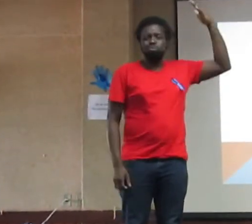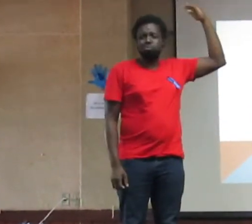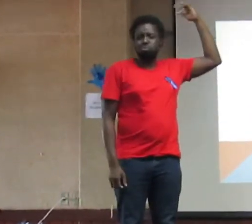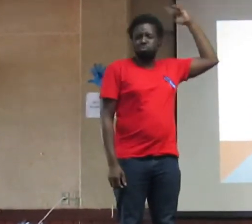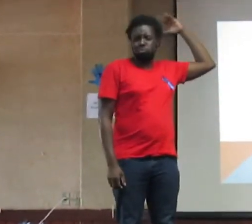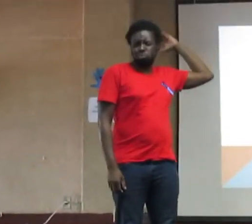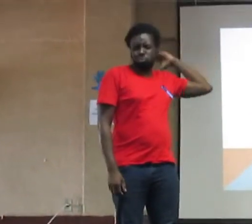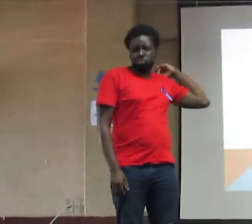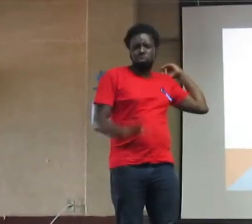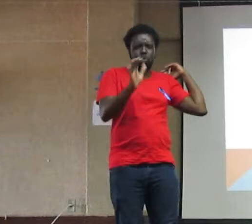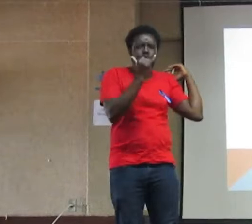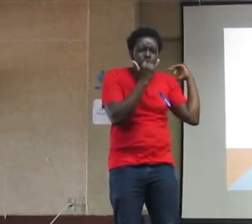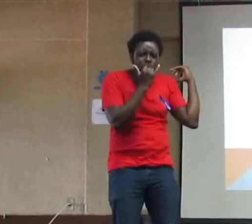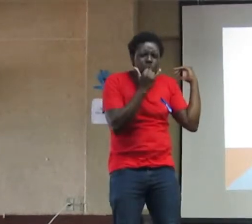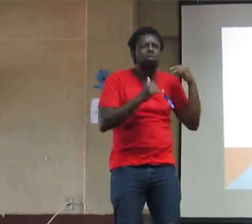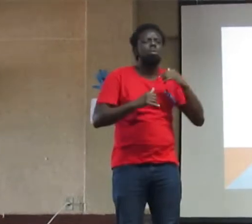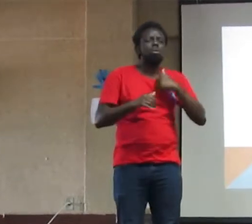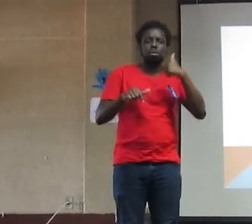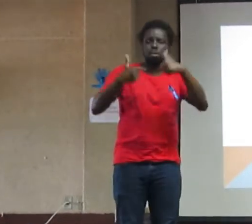meu nome é Anselmo.